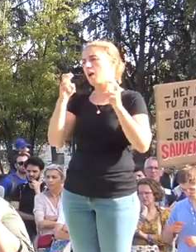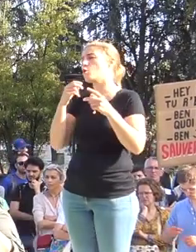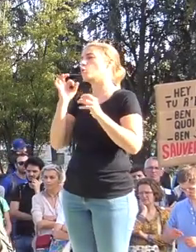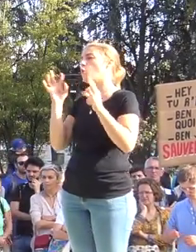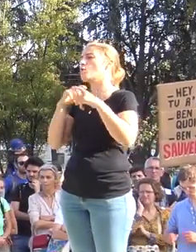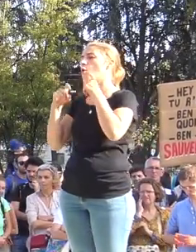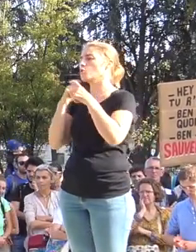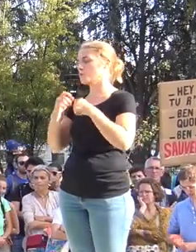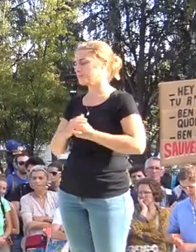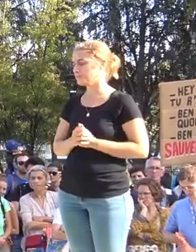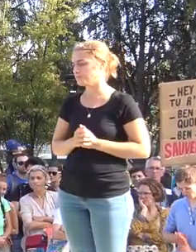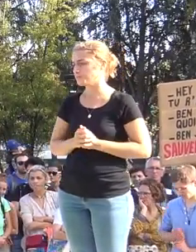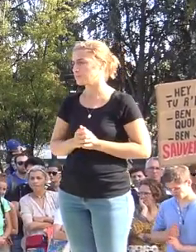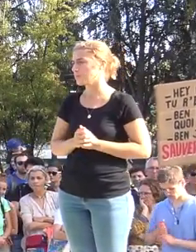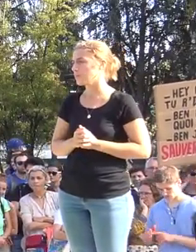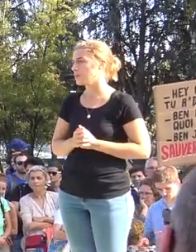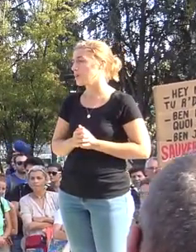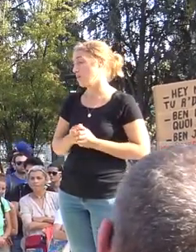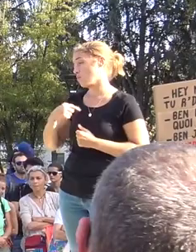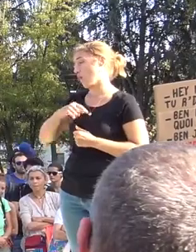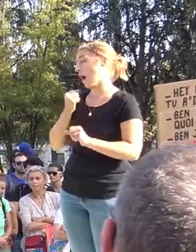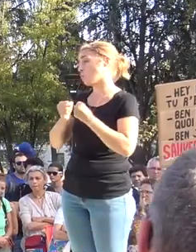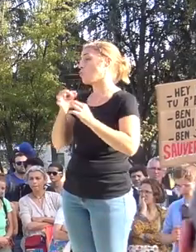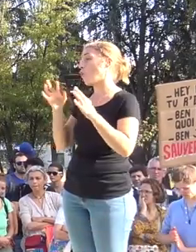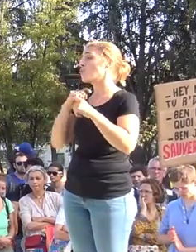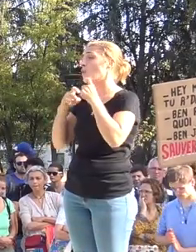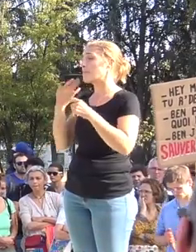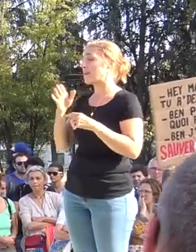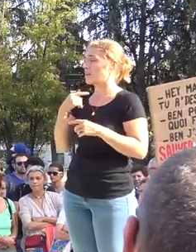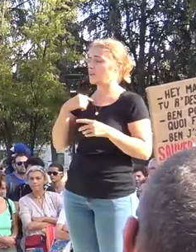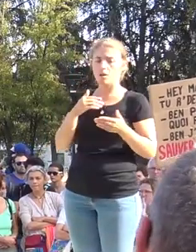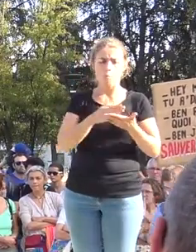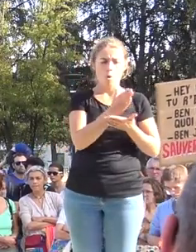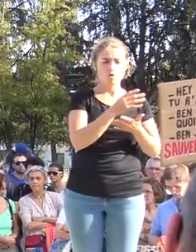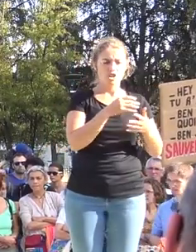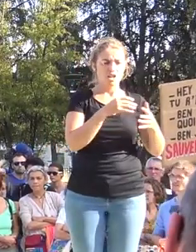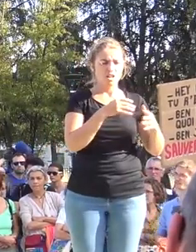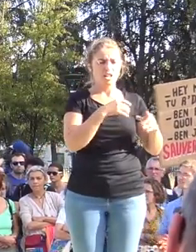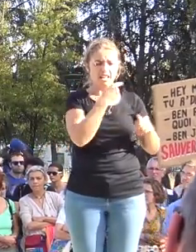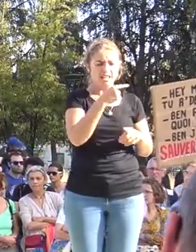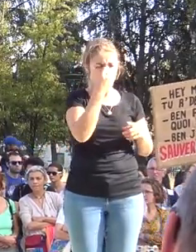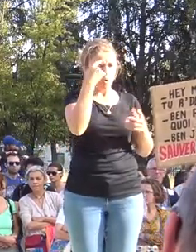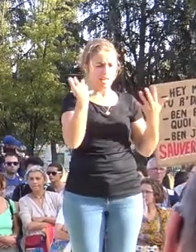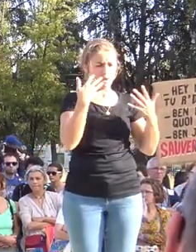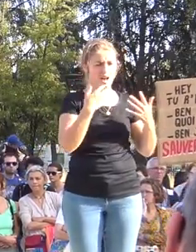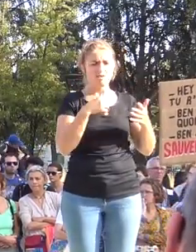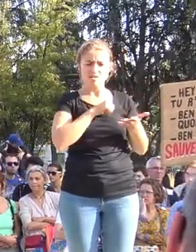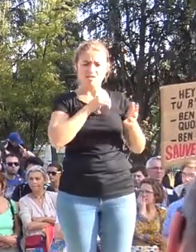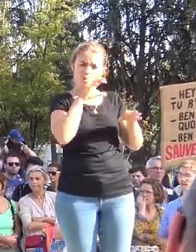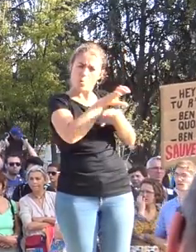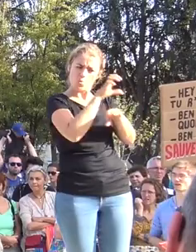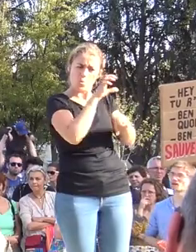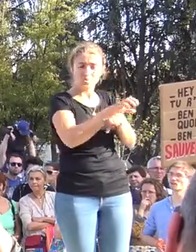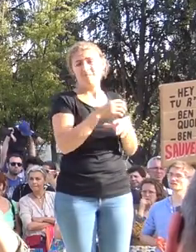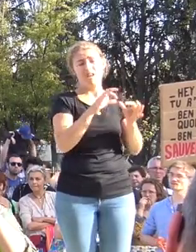violentes. Mais ce sont des actions de dénonciation et de résistance aux projets néfastes au climat. Et malheureusement, il y en a beaucoup.